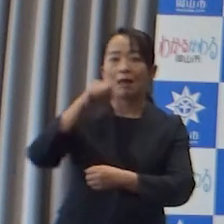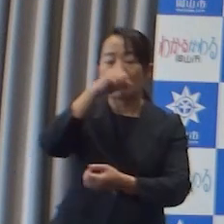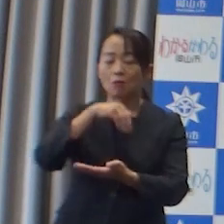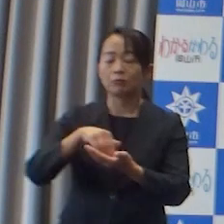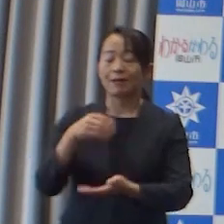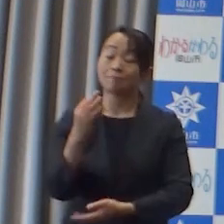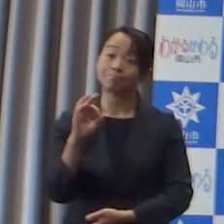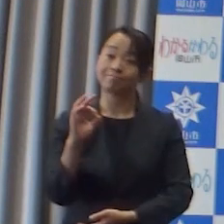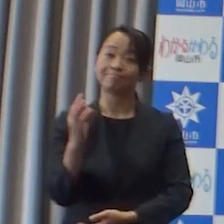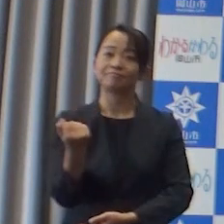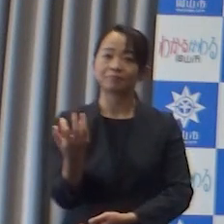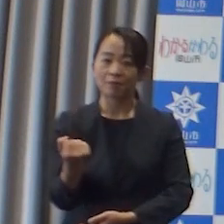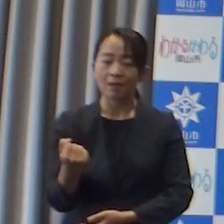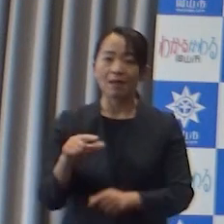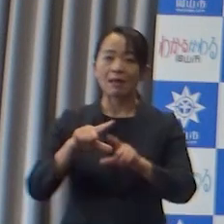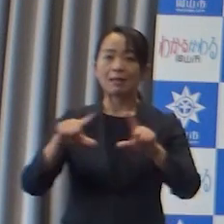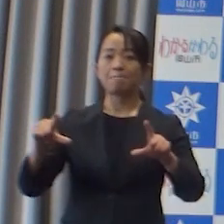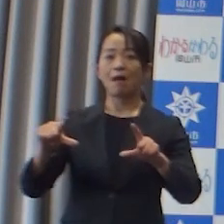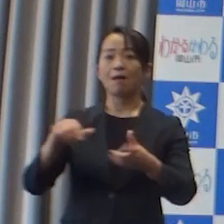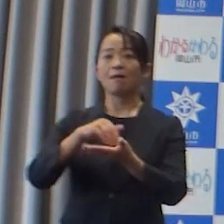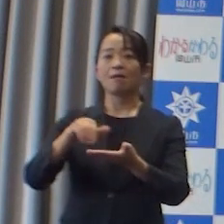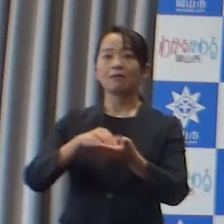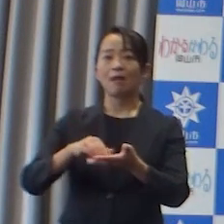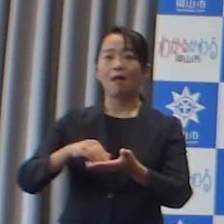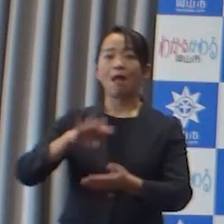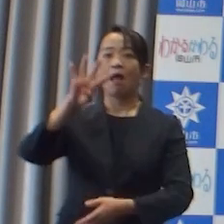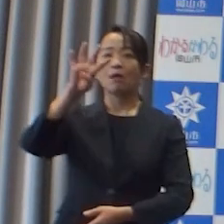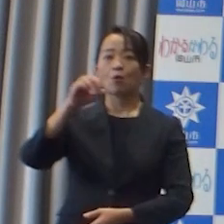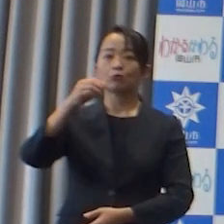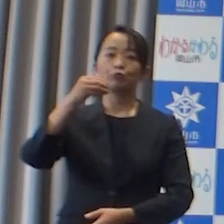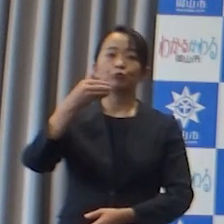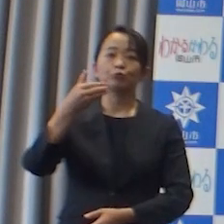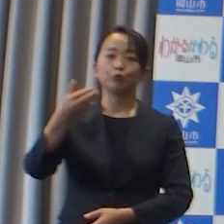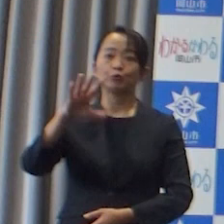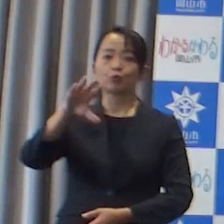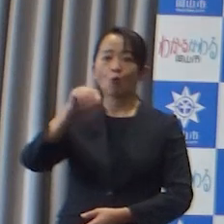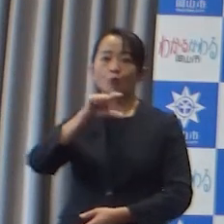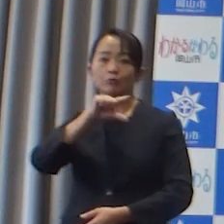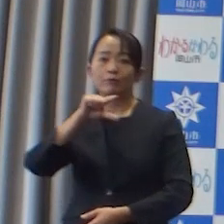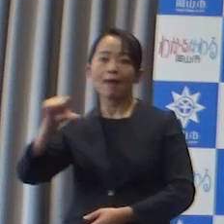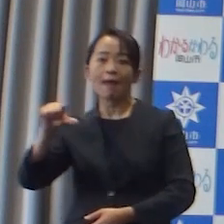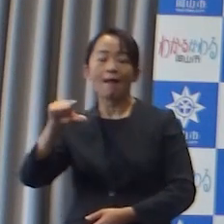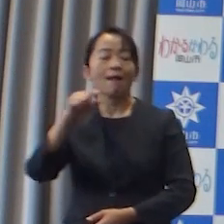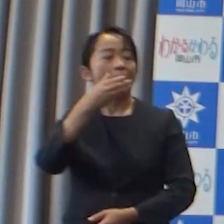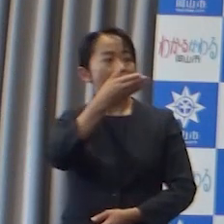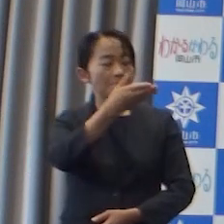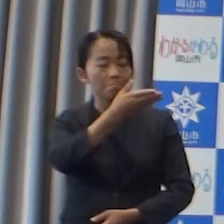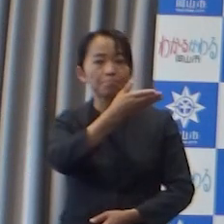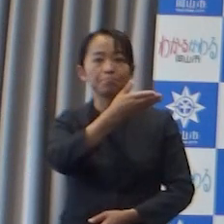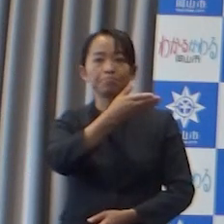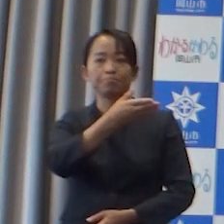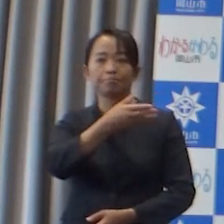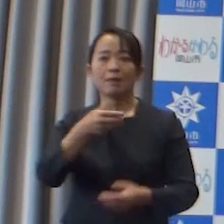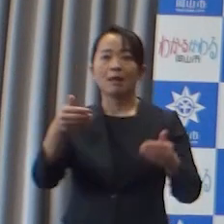は一般会計で49億円よ、事業会計で1100万